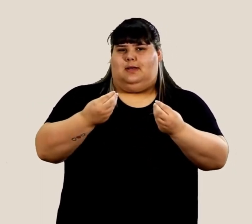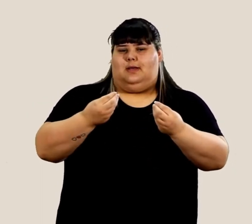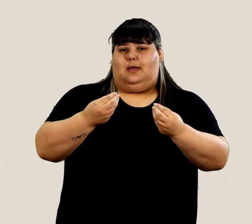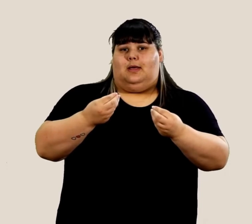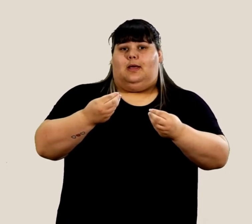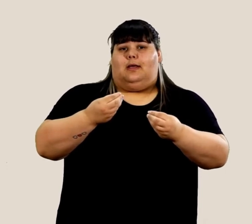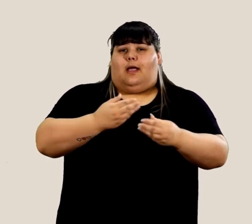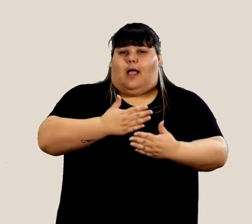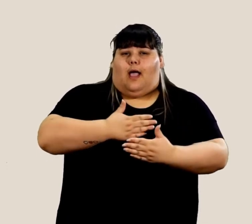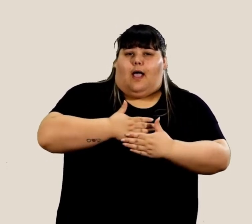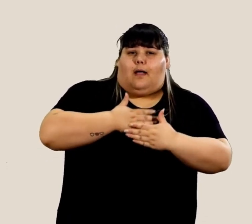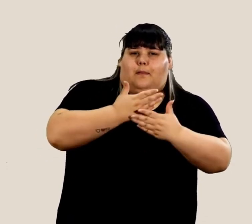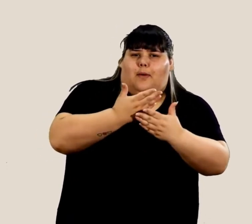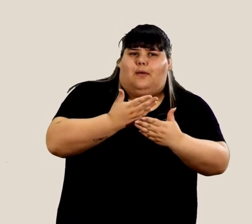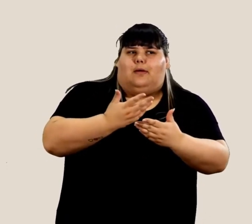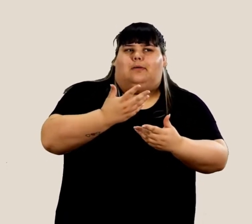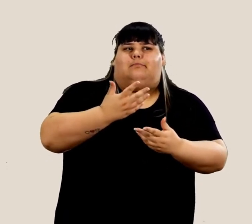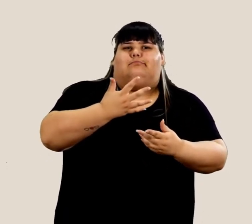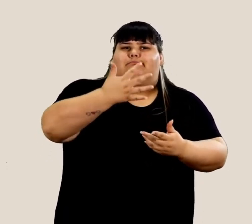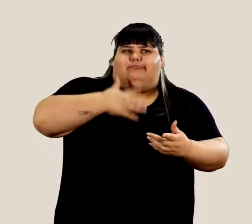amor y comprensión.